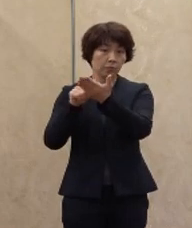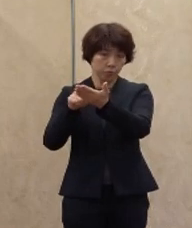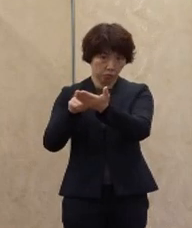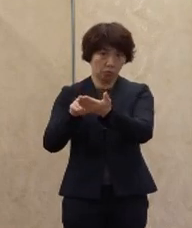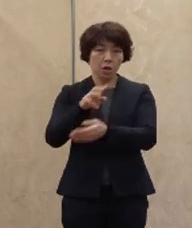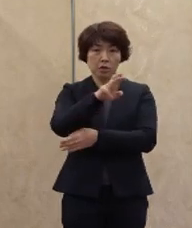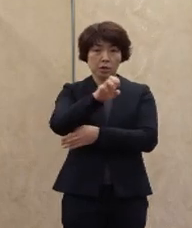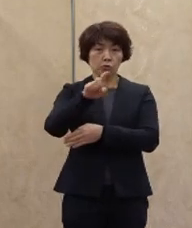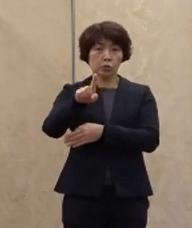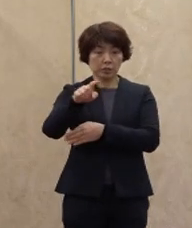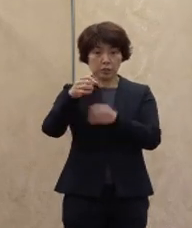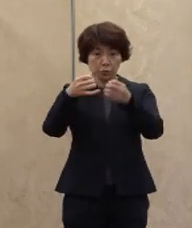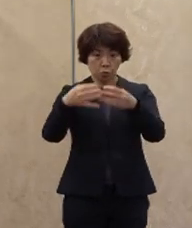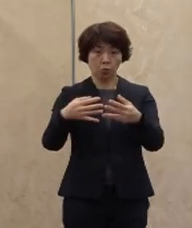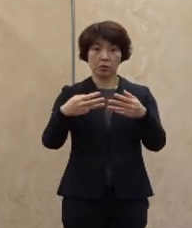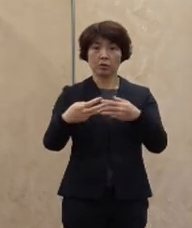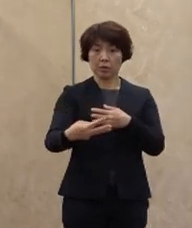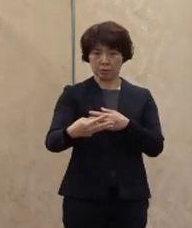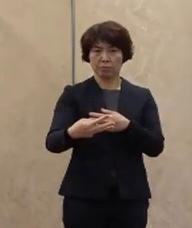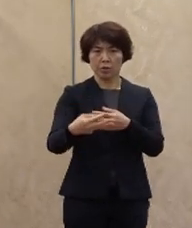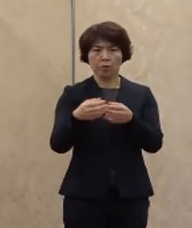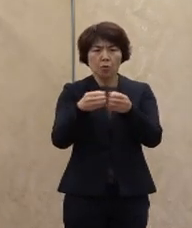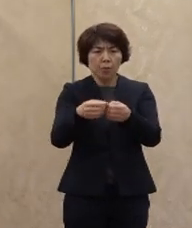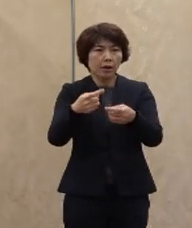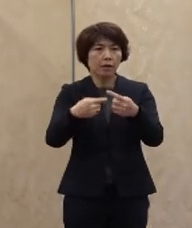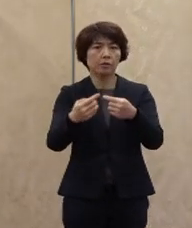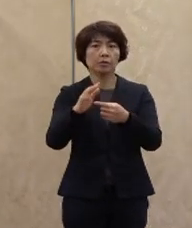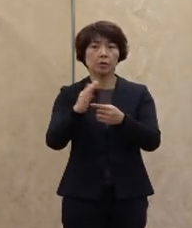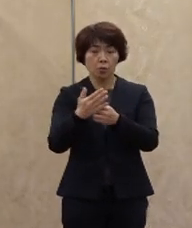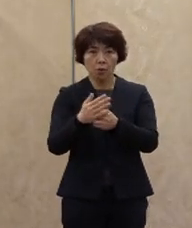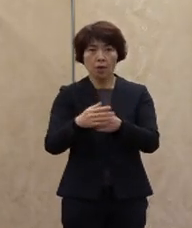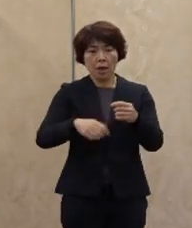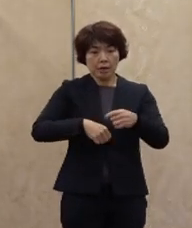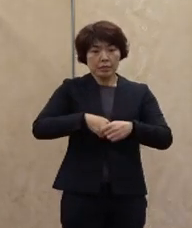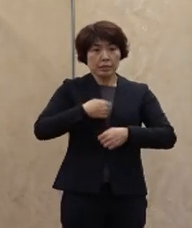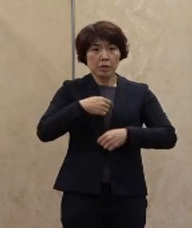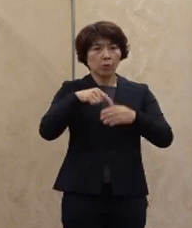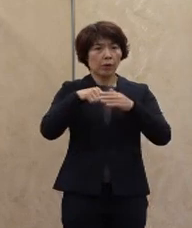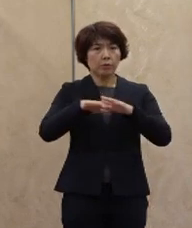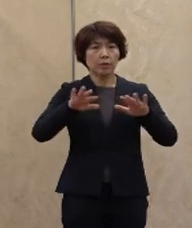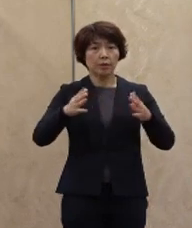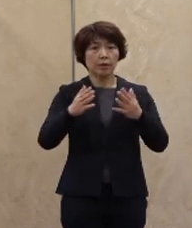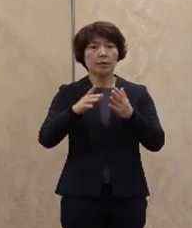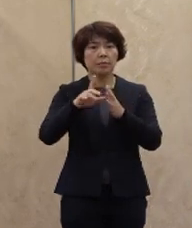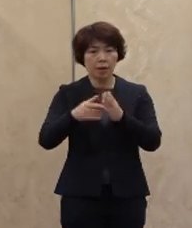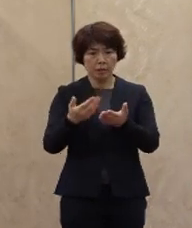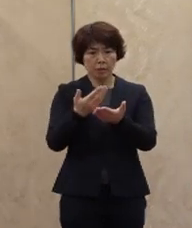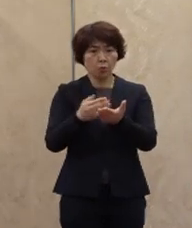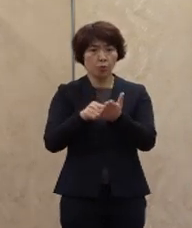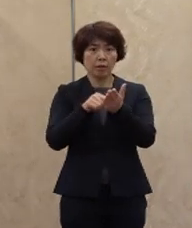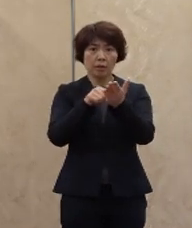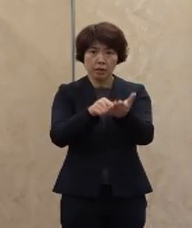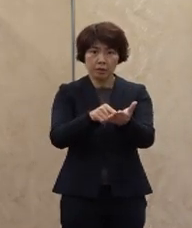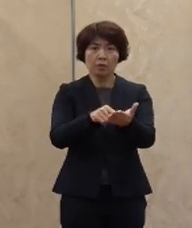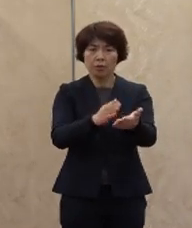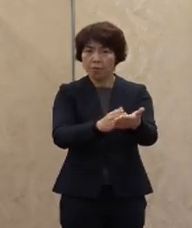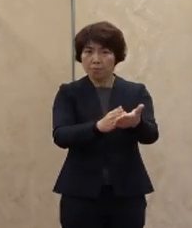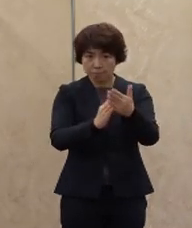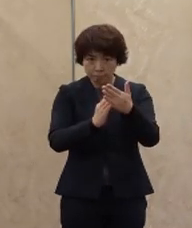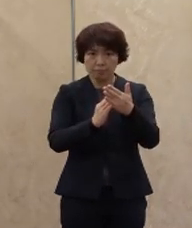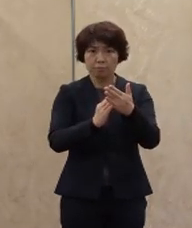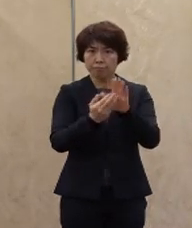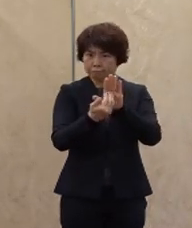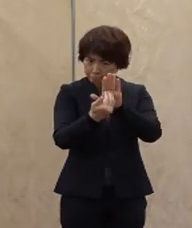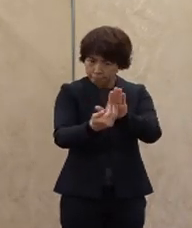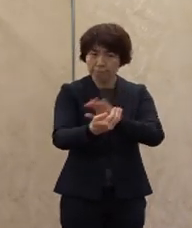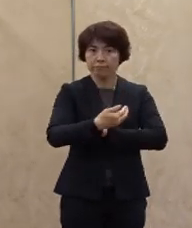条の3項の中に、まあ、ちょっと細かい話なんですけども、あの正当な理由がない場合、まあ、要請に応じないときは指示をすることができるという